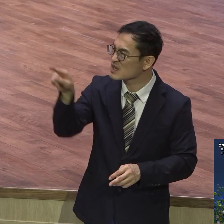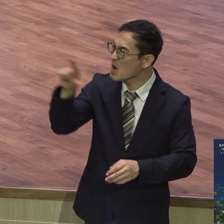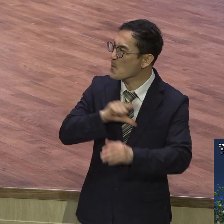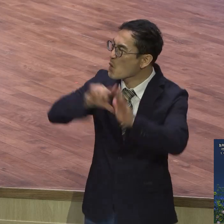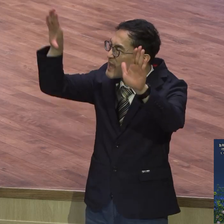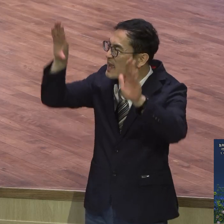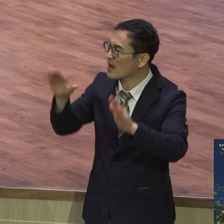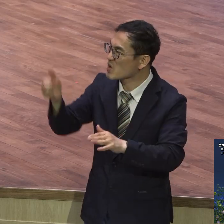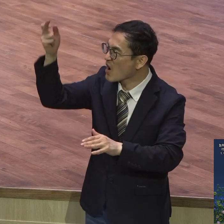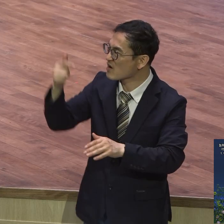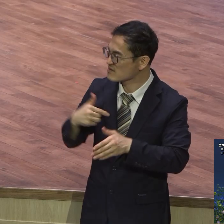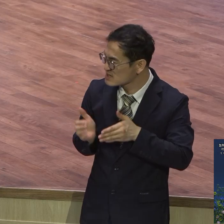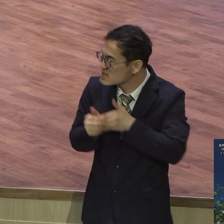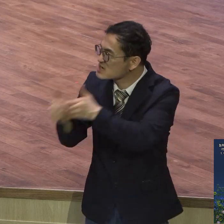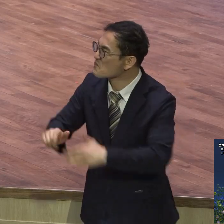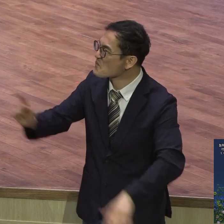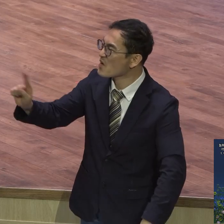원망했다는 겁니다.